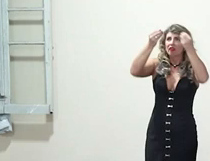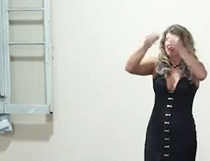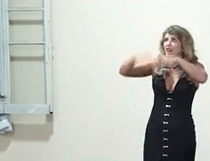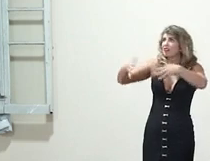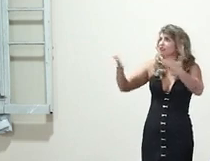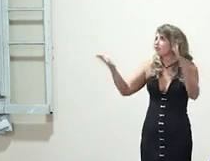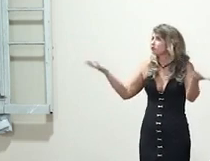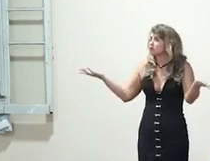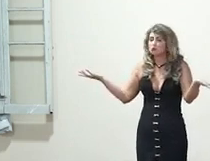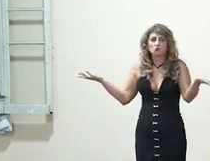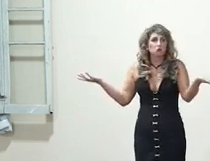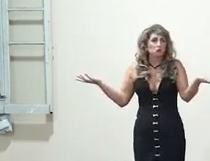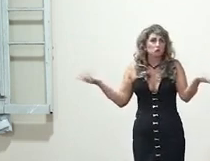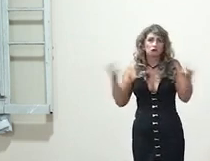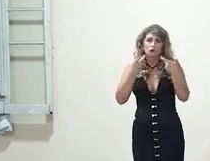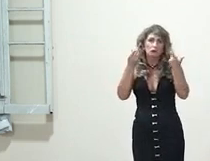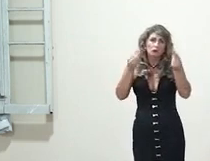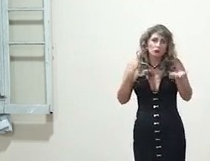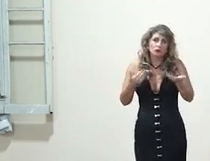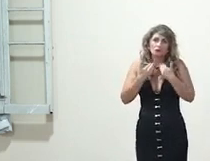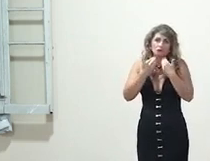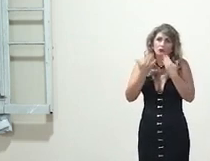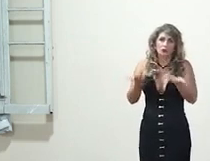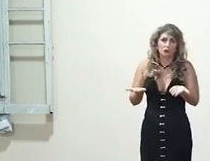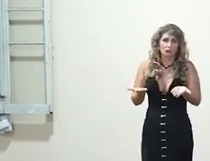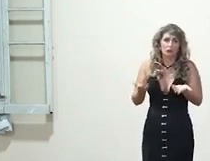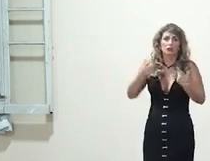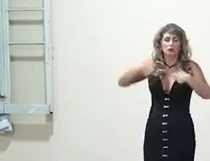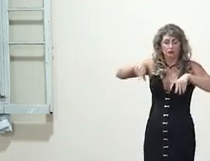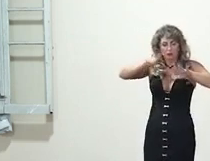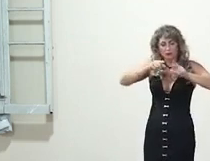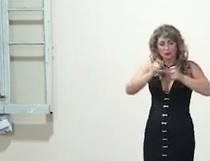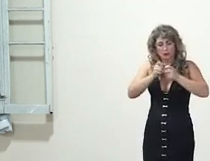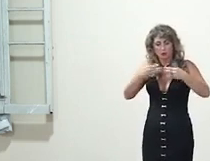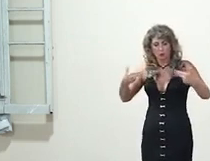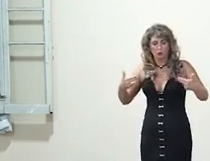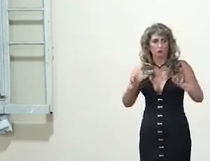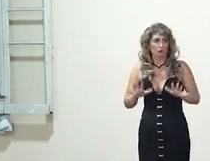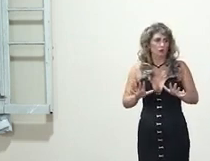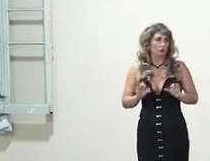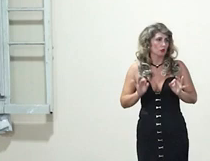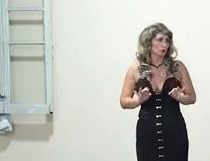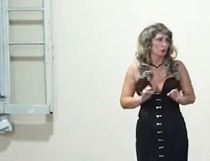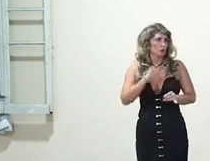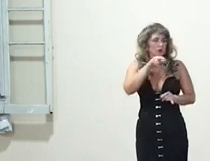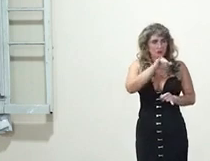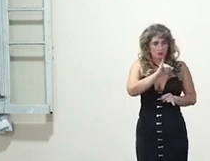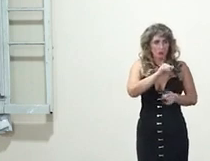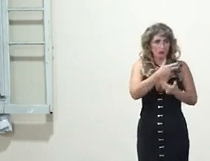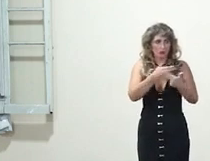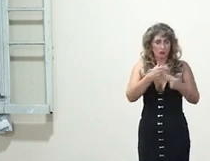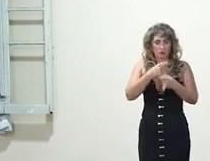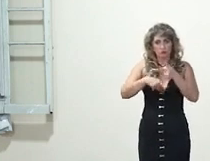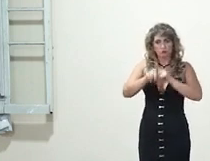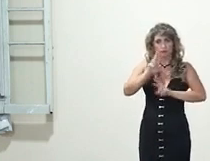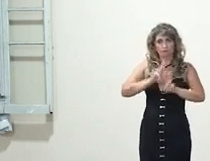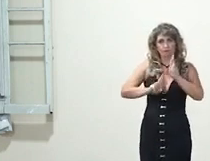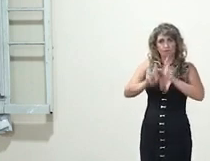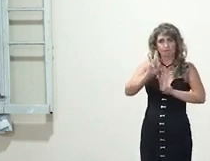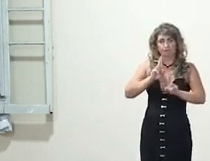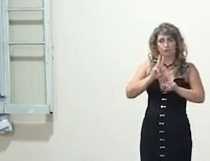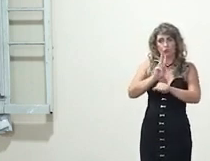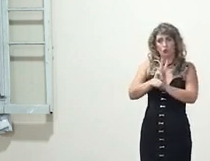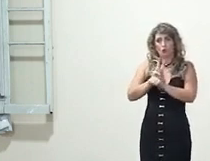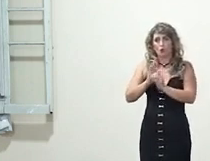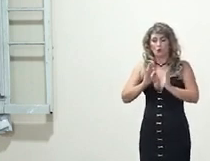caindo. Isso. Só está caindo não adianta. Tem que ter efetividade nas ações. Então assim, se alguma coisa com relação ao patrimônio, é